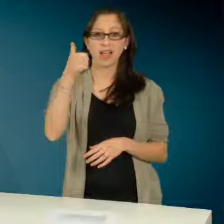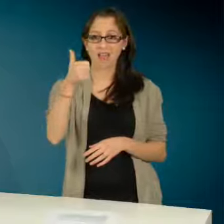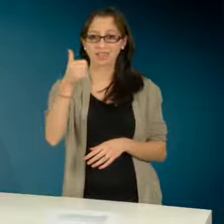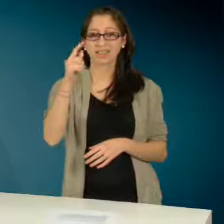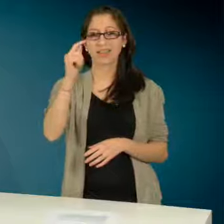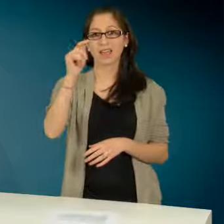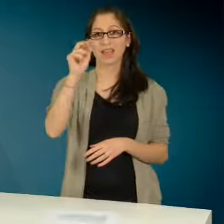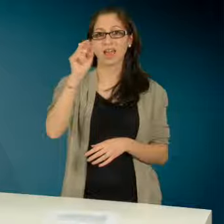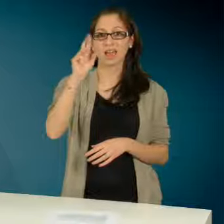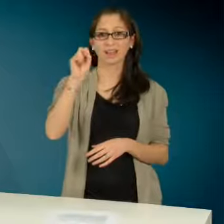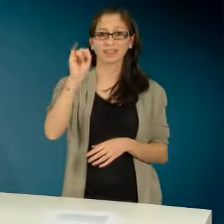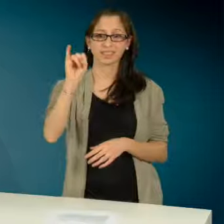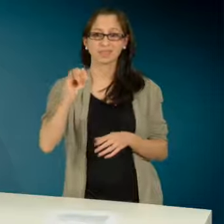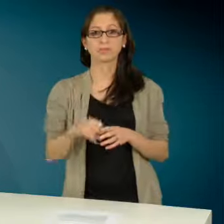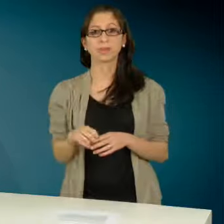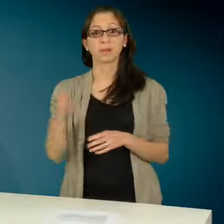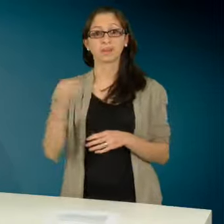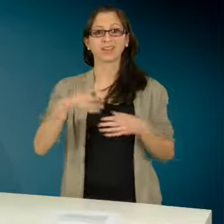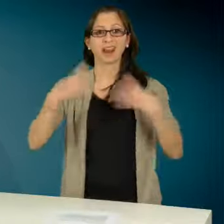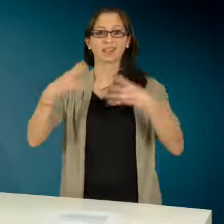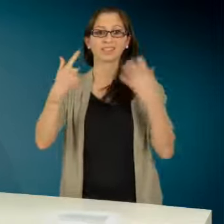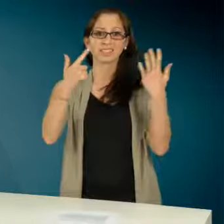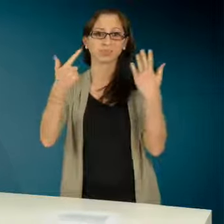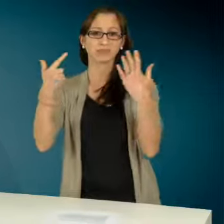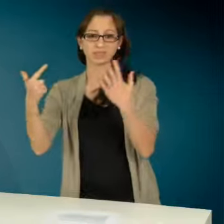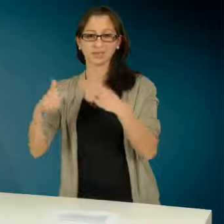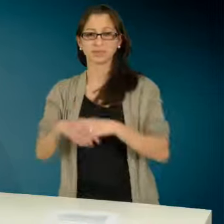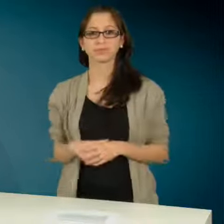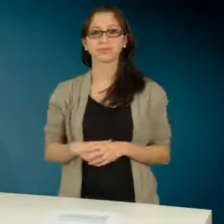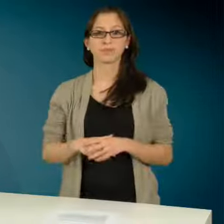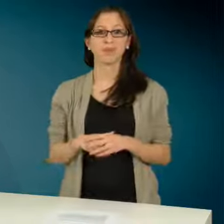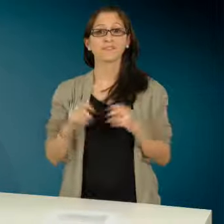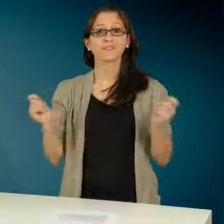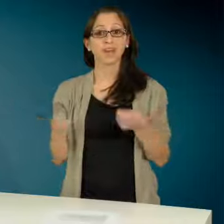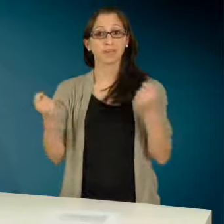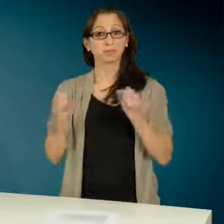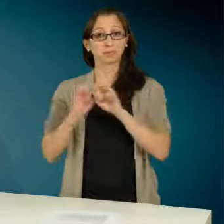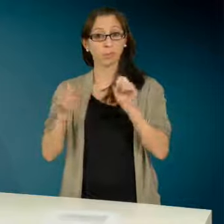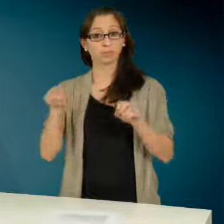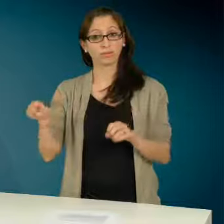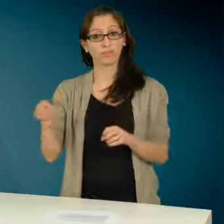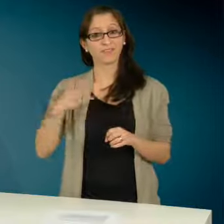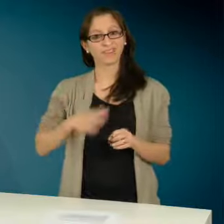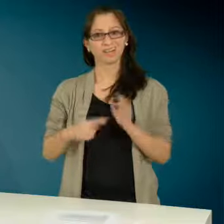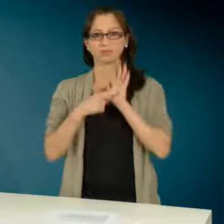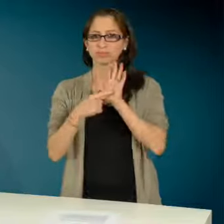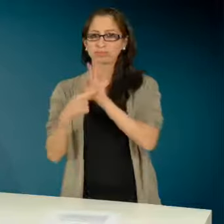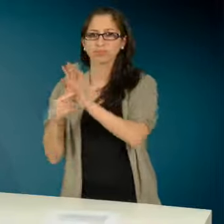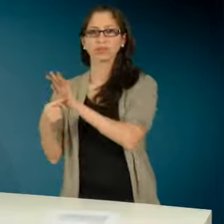TSR1 und RSI mit Teletext 777. Diese Spots sollen auch zugänglich sein für